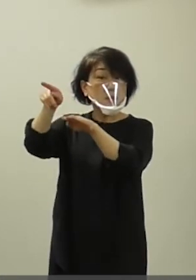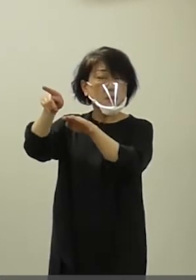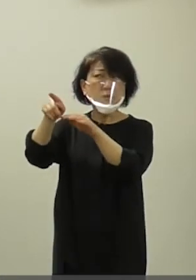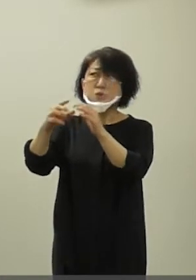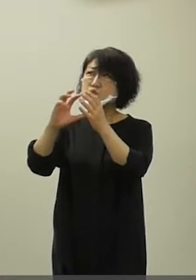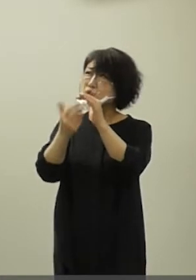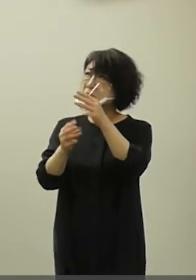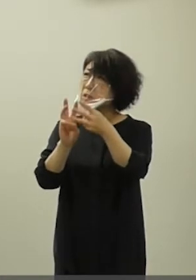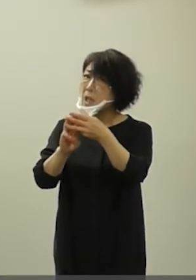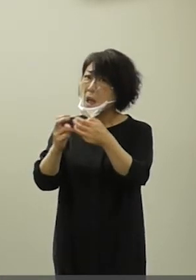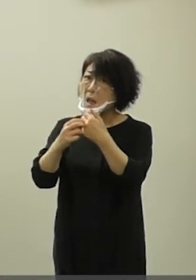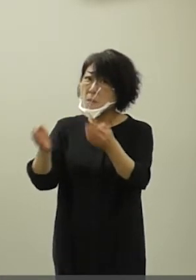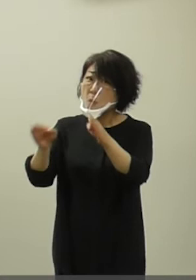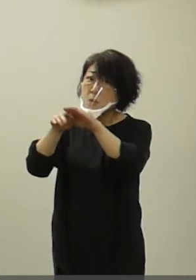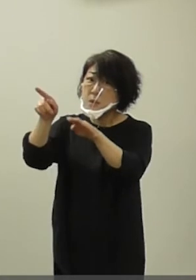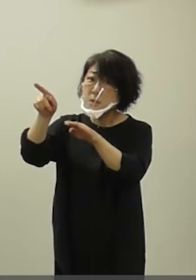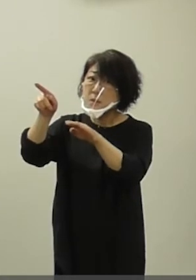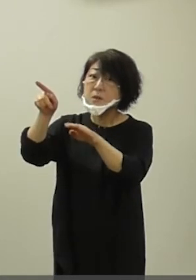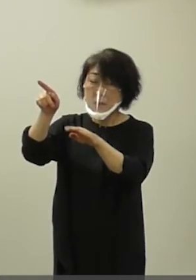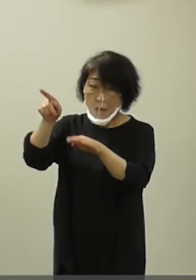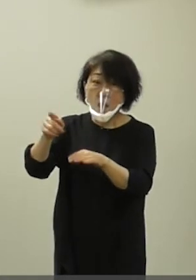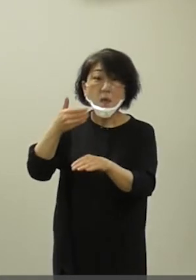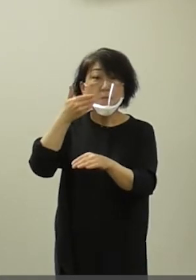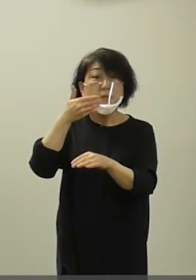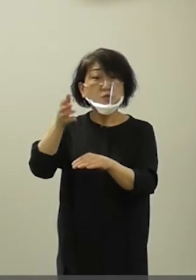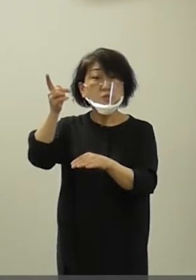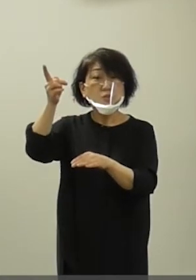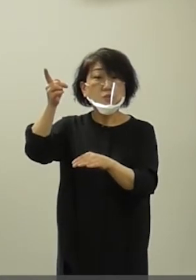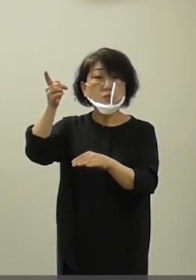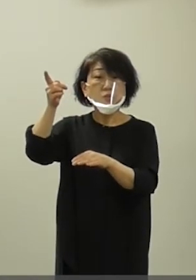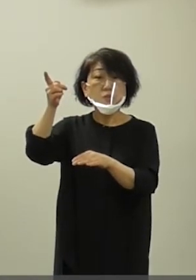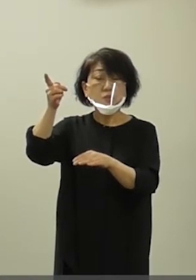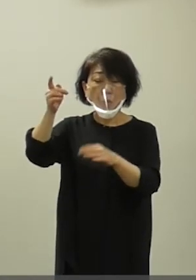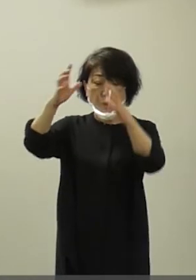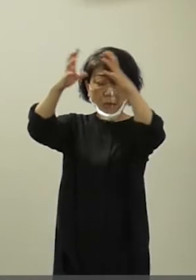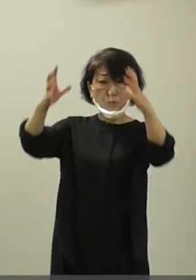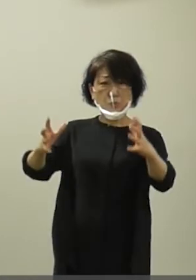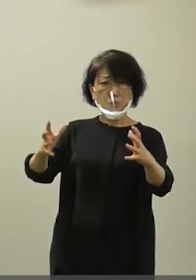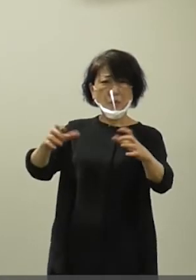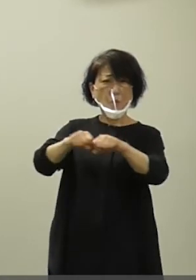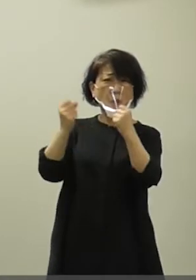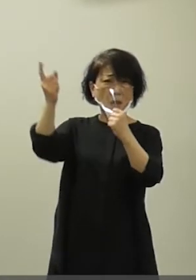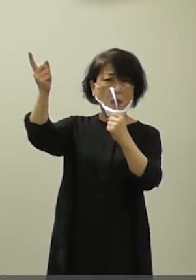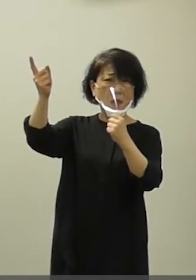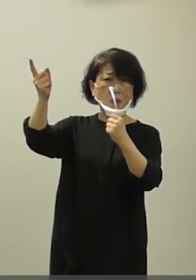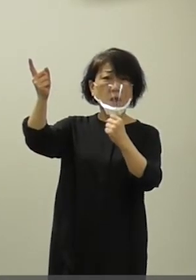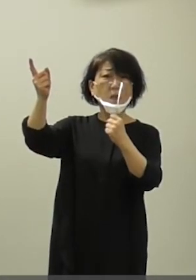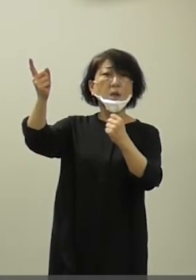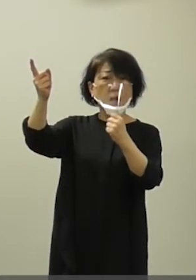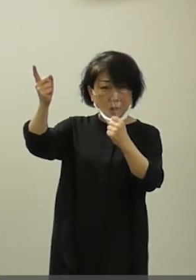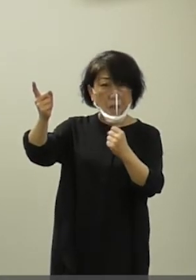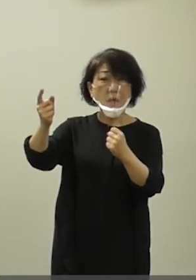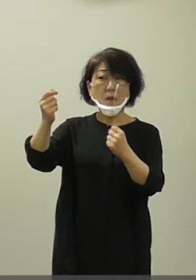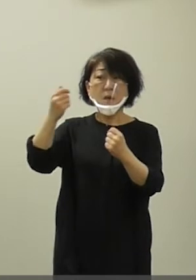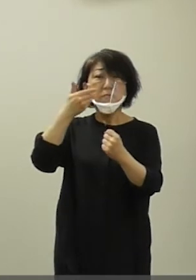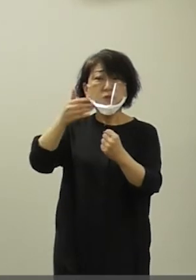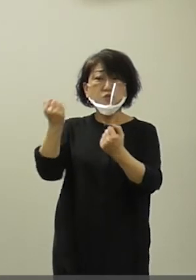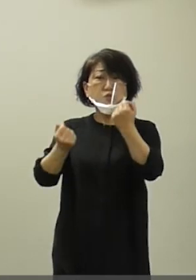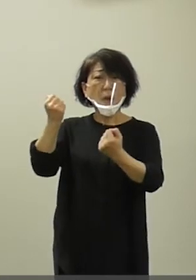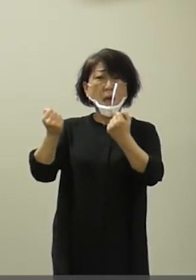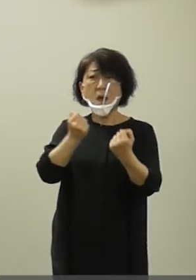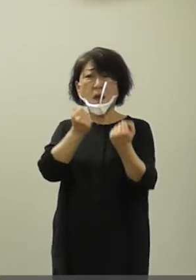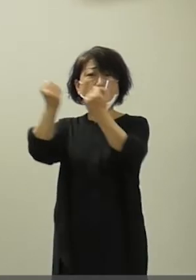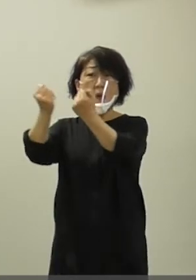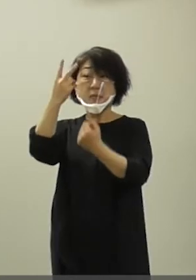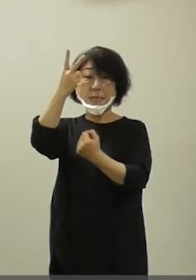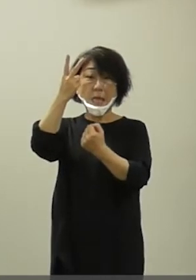本日そこで水のタンクが破損したということで給水車2階が出動